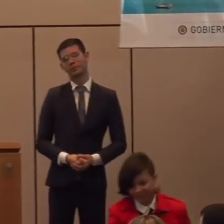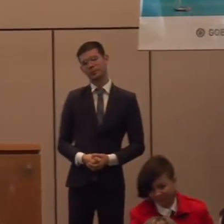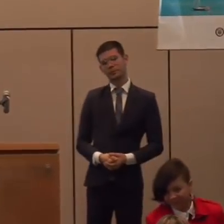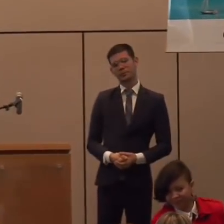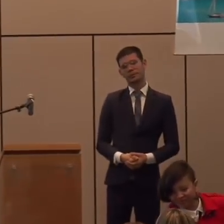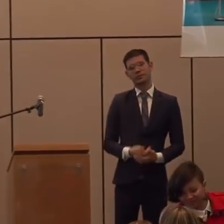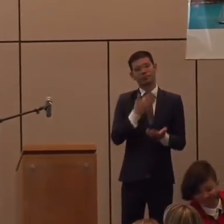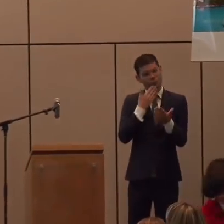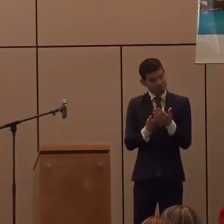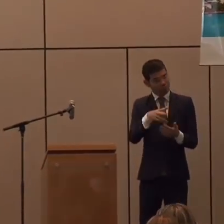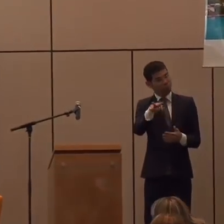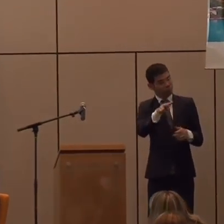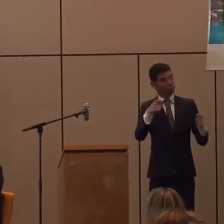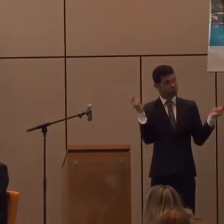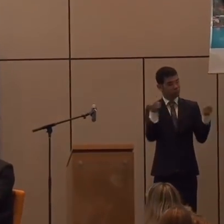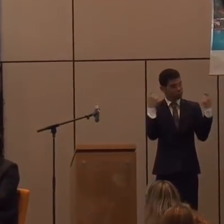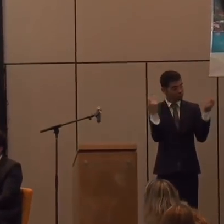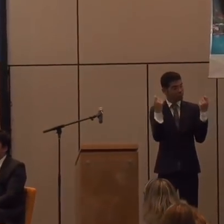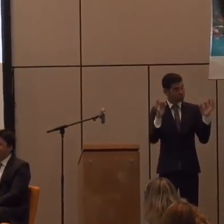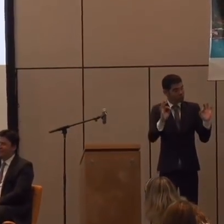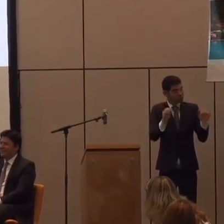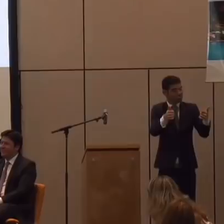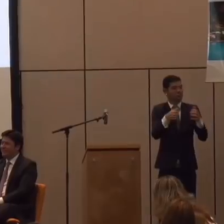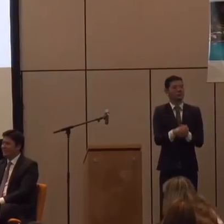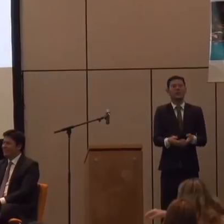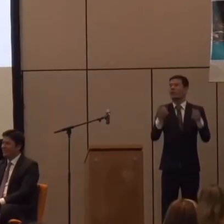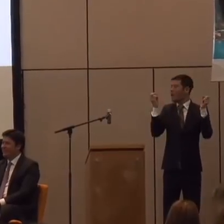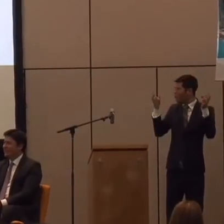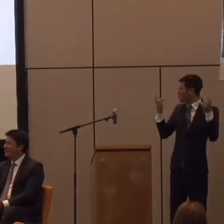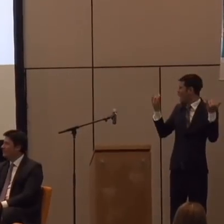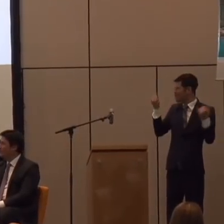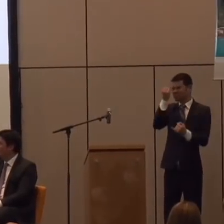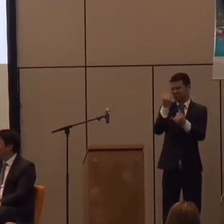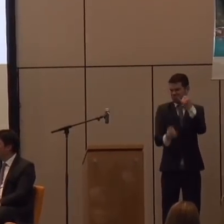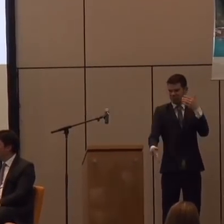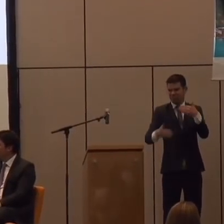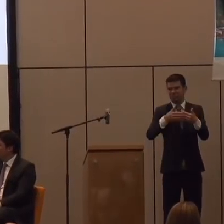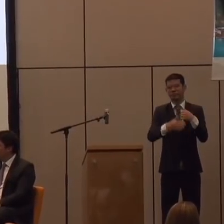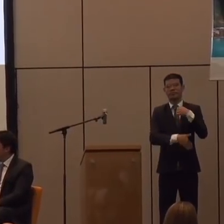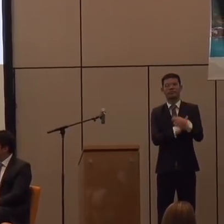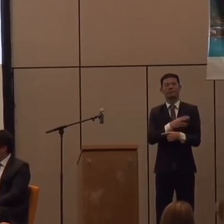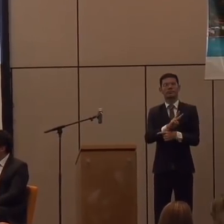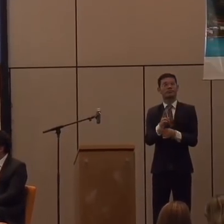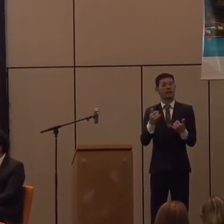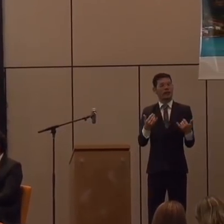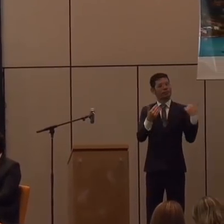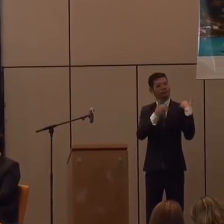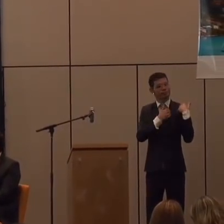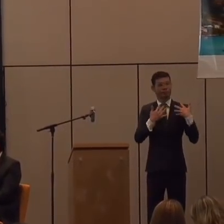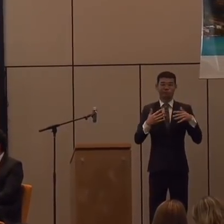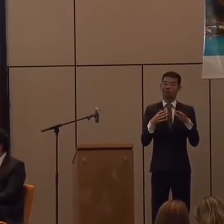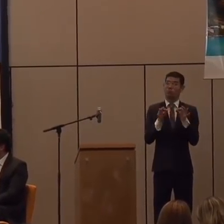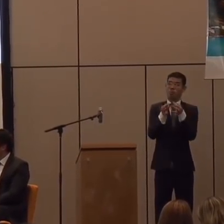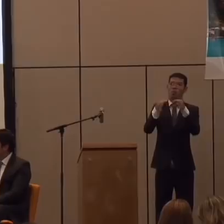buenas promotoras las dos y bueno para terminar viceministra pues tenemos un rol muy importante en la organización